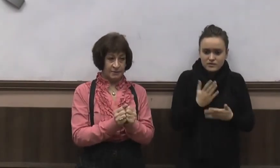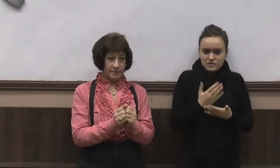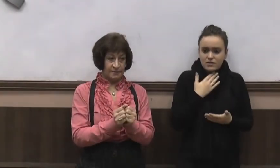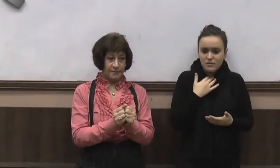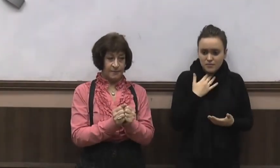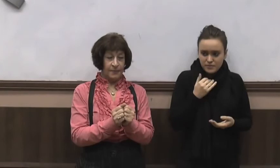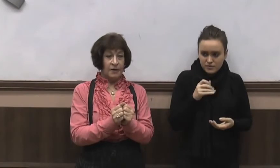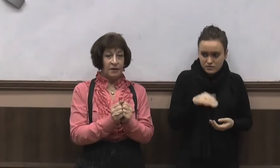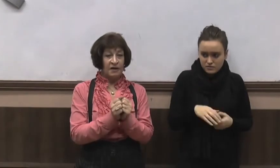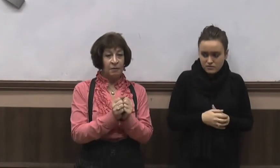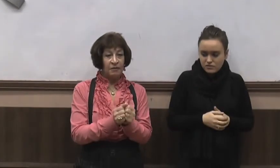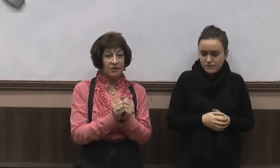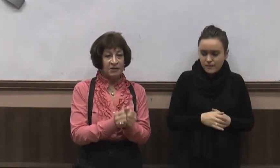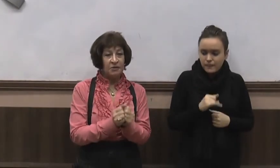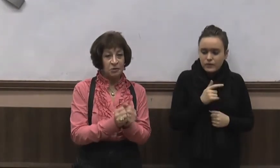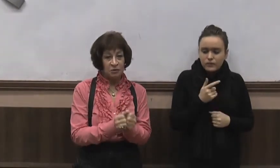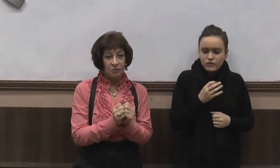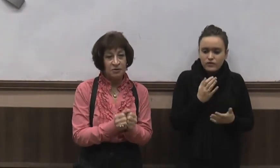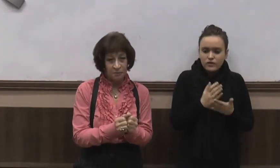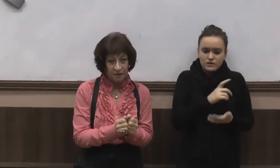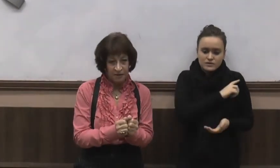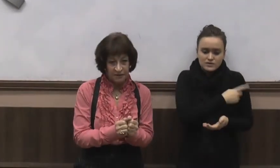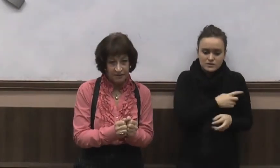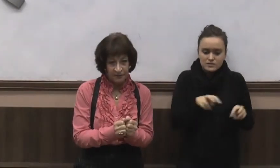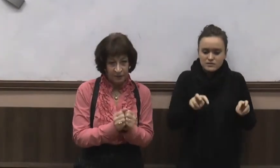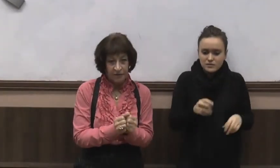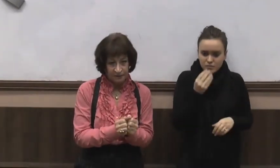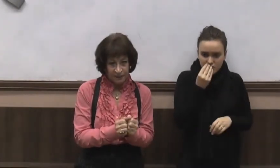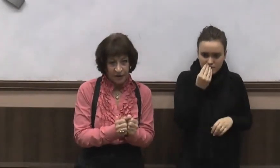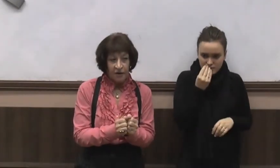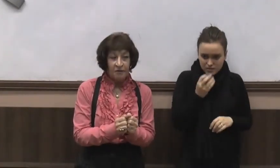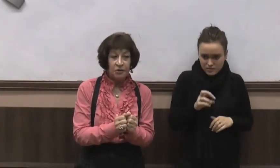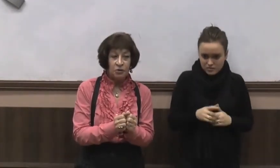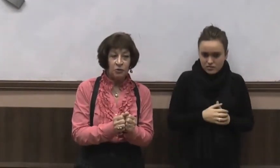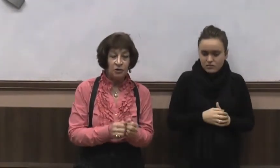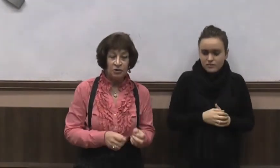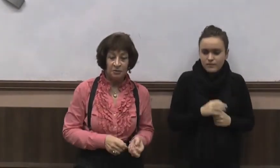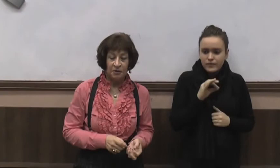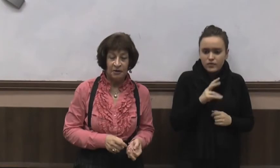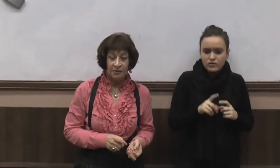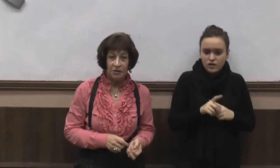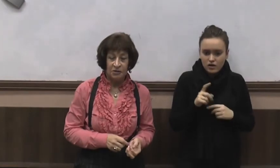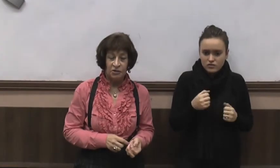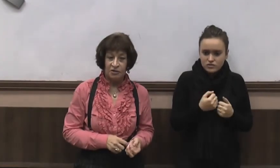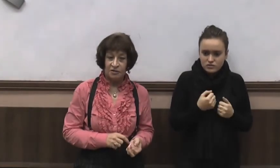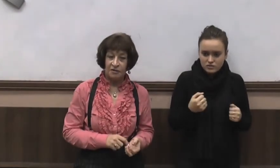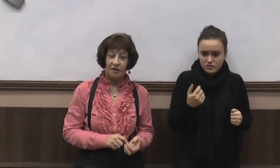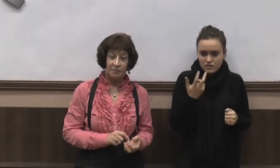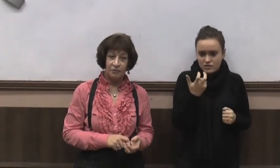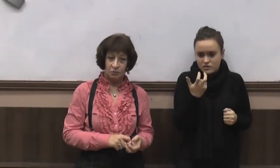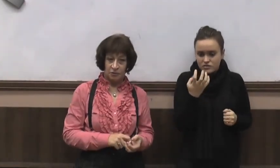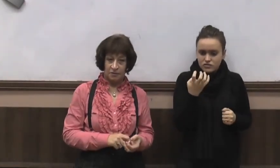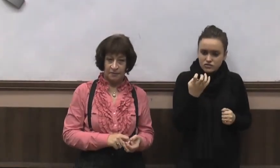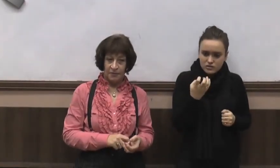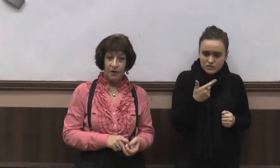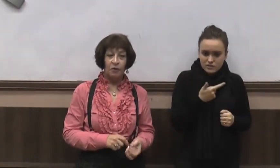аппетит. Я впервые сел и с удовольствием поел. Товарищи, он начал набирать 300-400